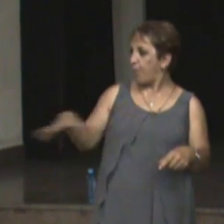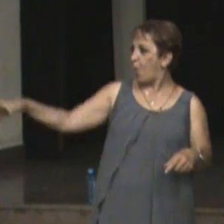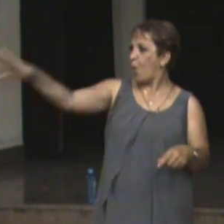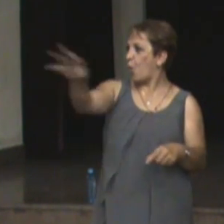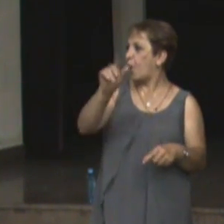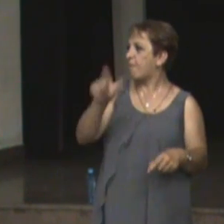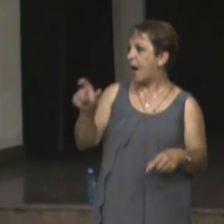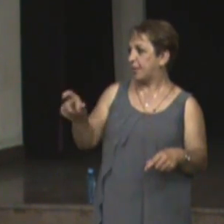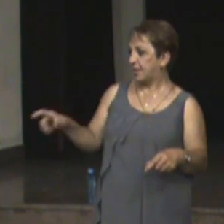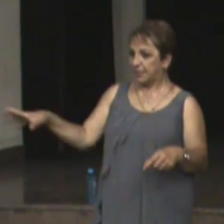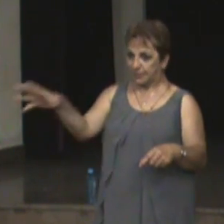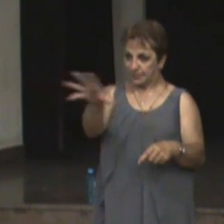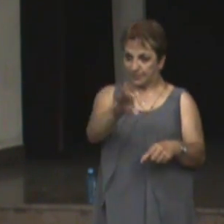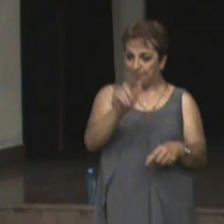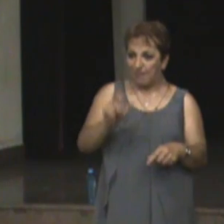ենք,